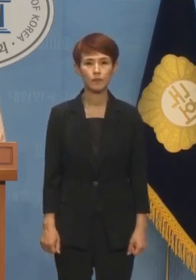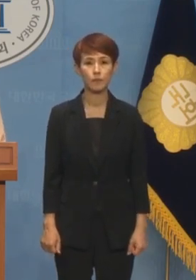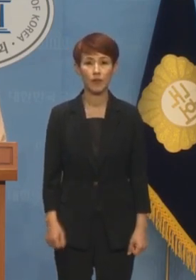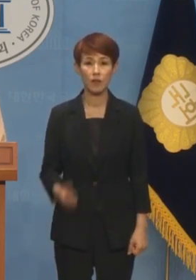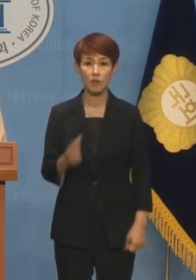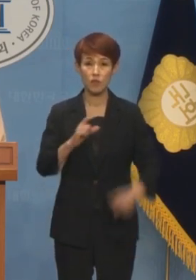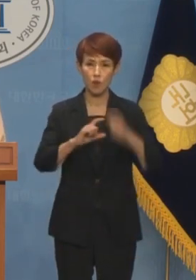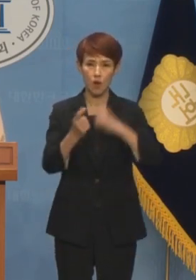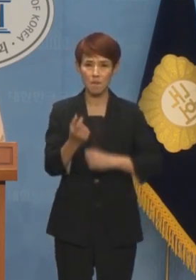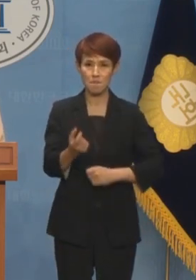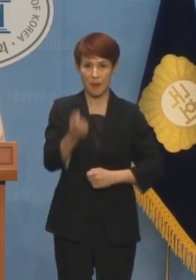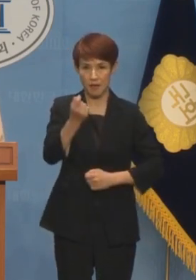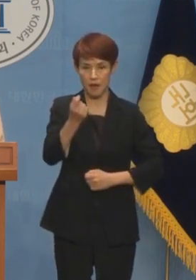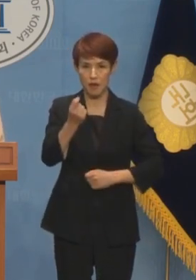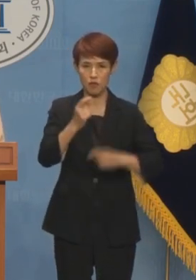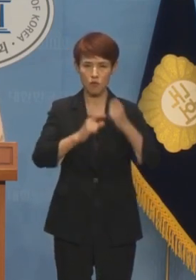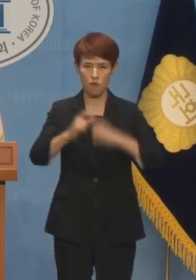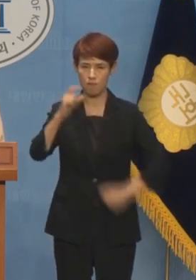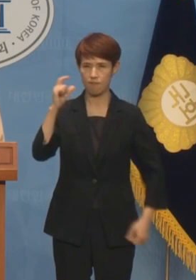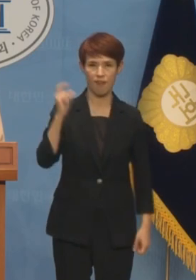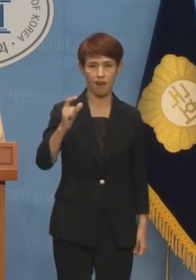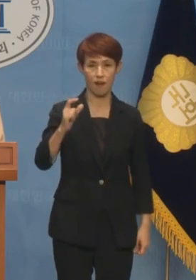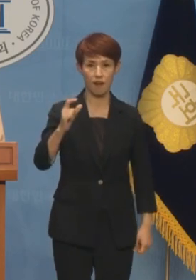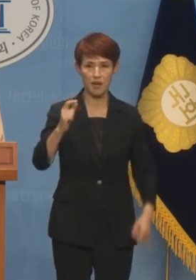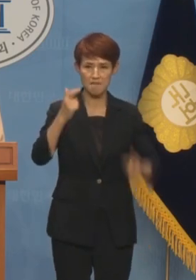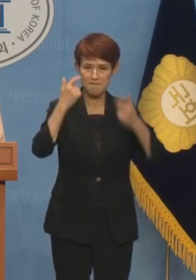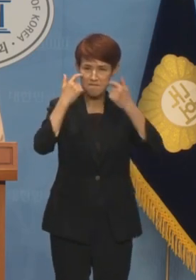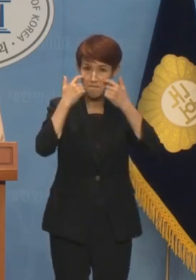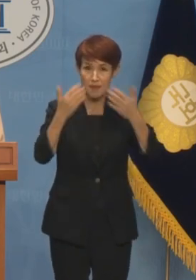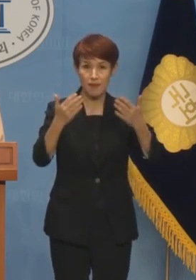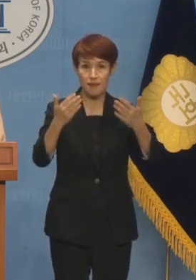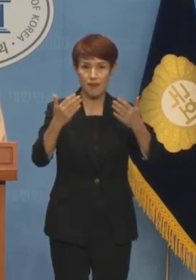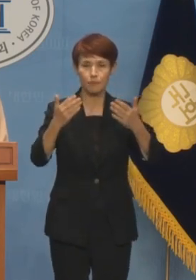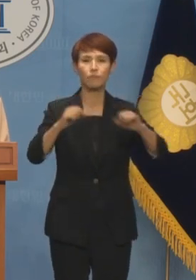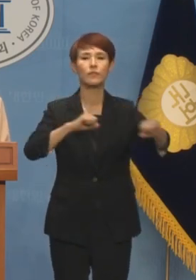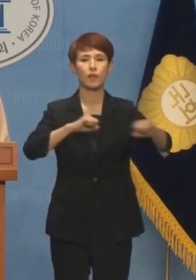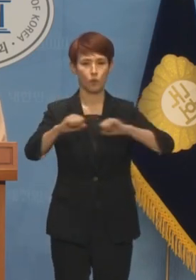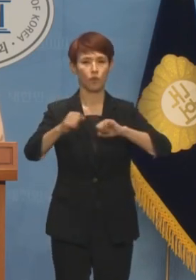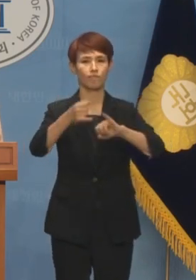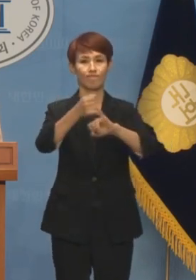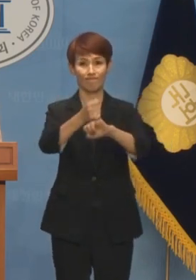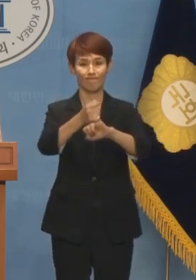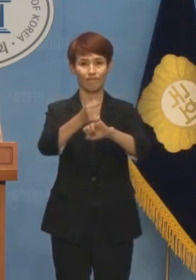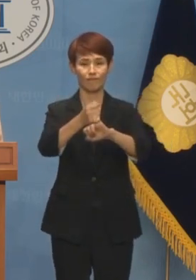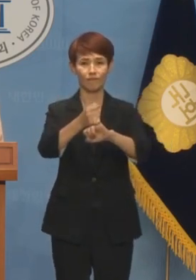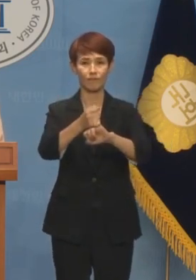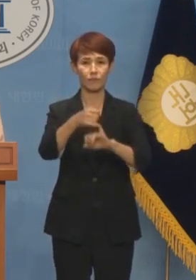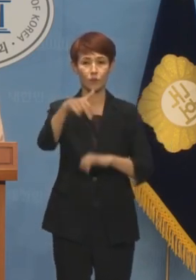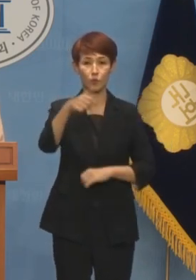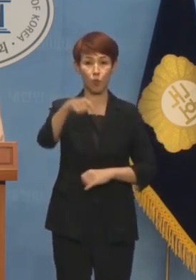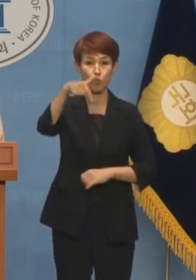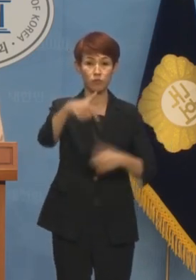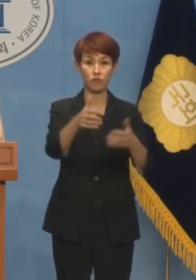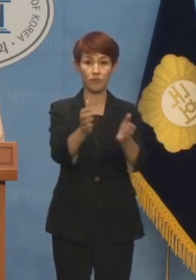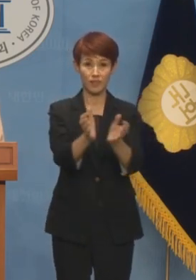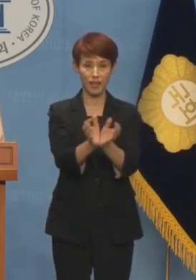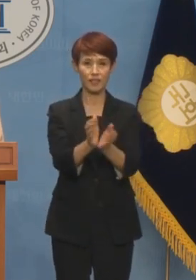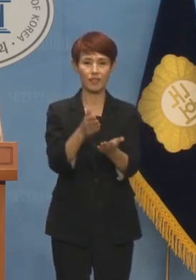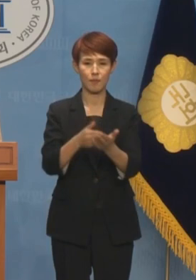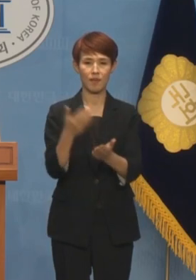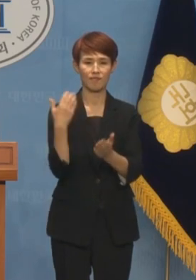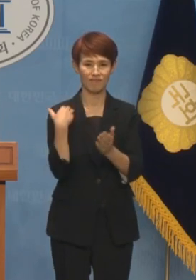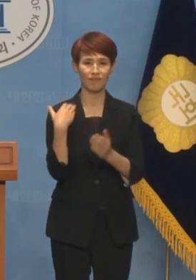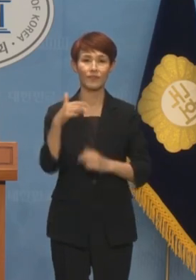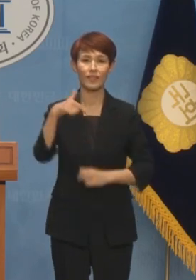더 빠르게, 더 강하게, 더 선명하게 행동하겠습니다. 조국혁신당 대변인 강미정입니다.